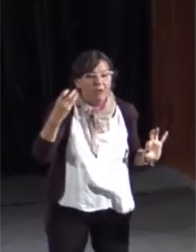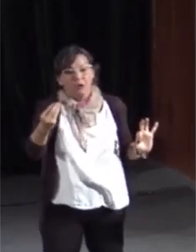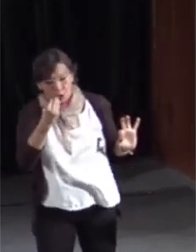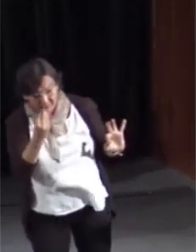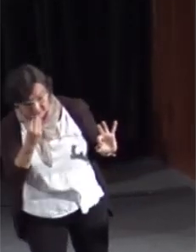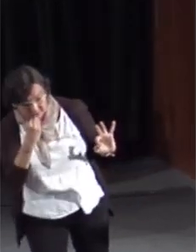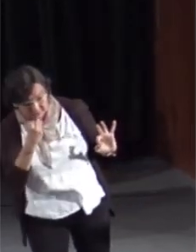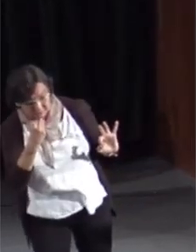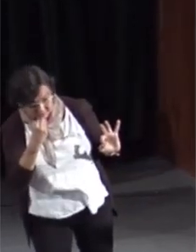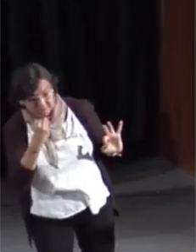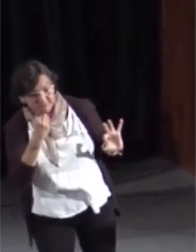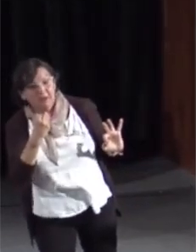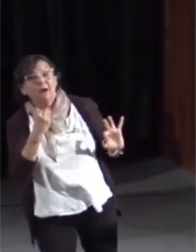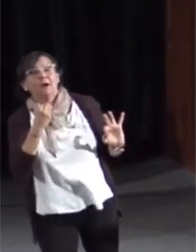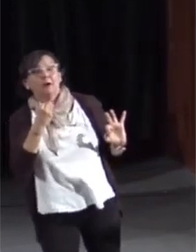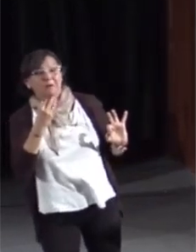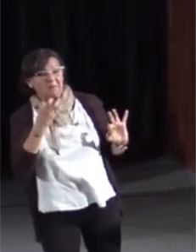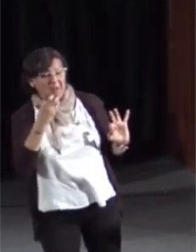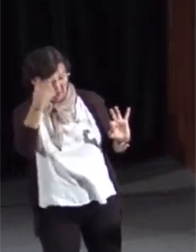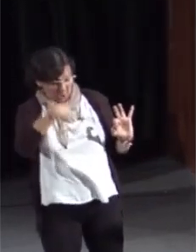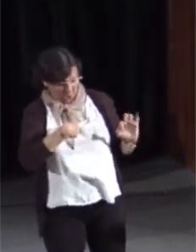Hacemos yo, manzana, comer.